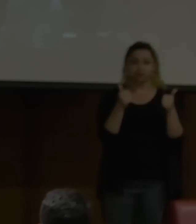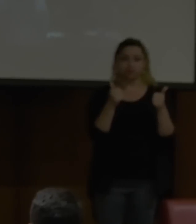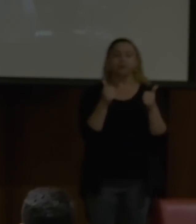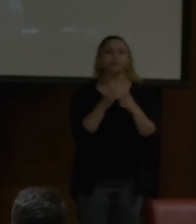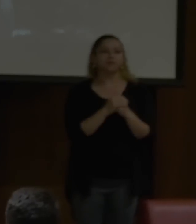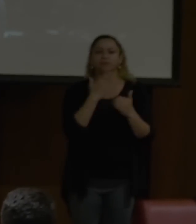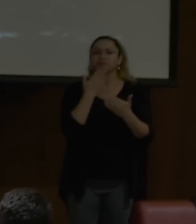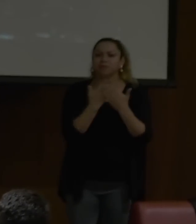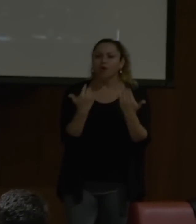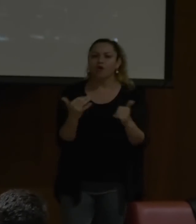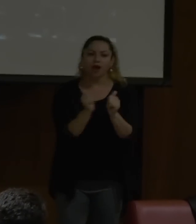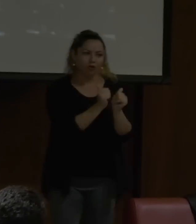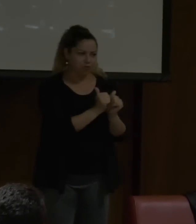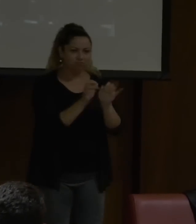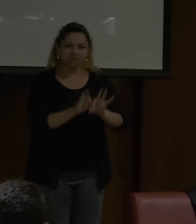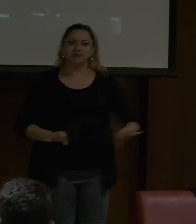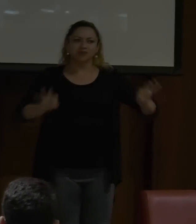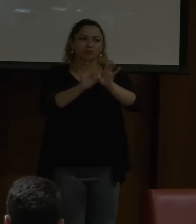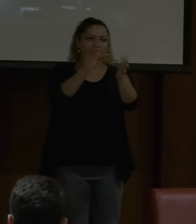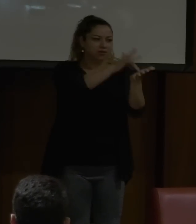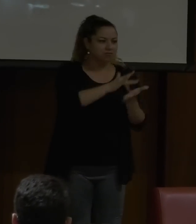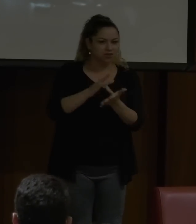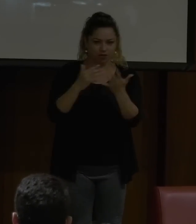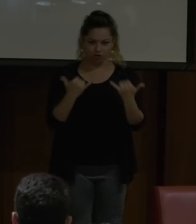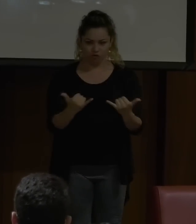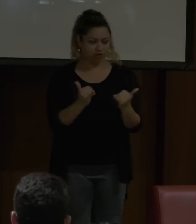importante la presencia de ustedes en este momento. Estoy aquí con Ivo